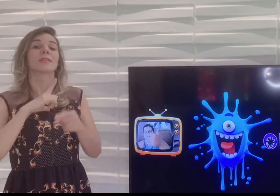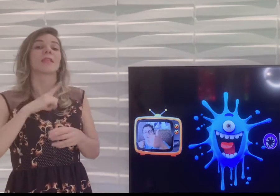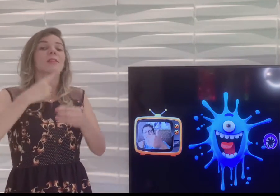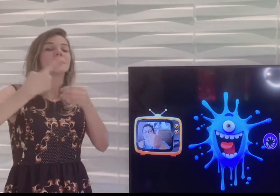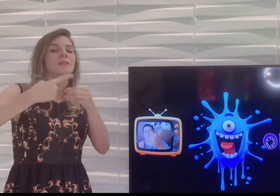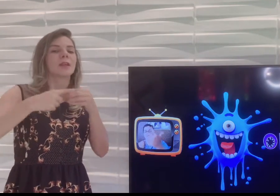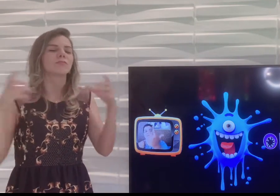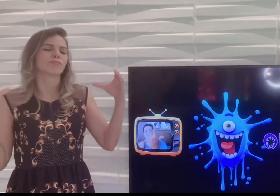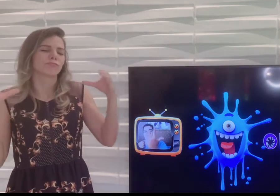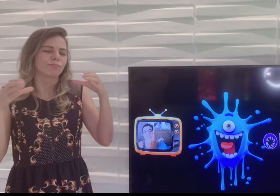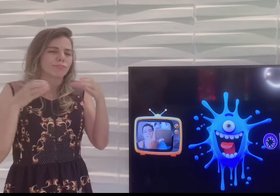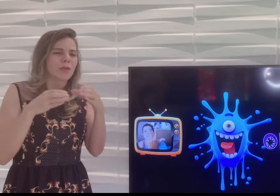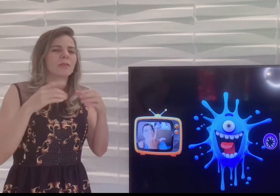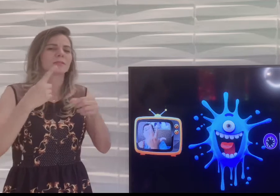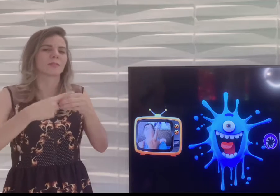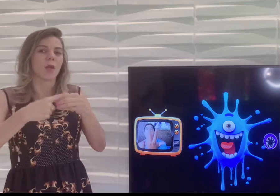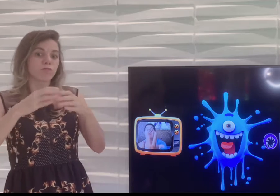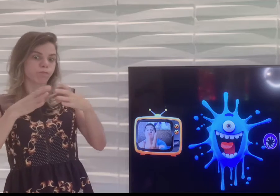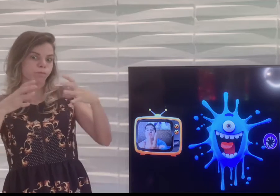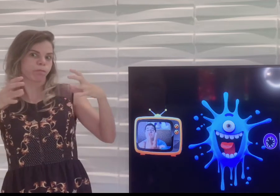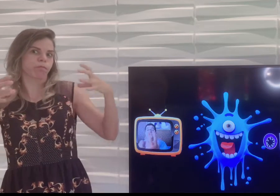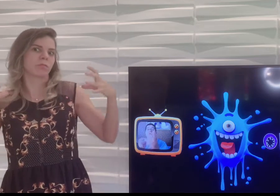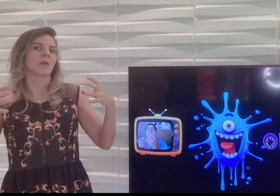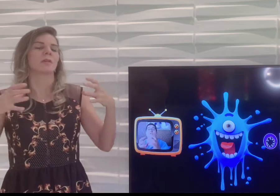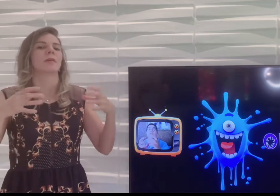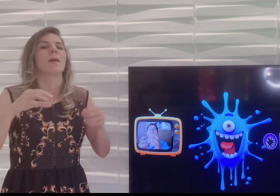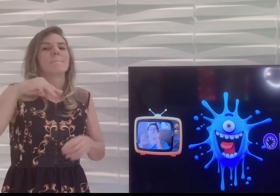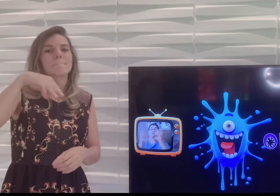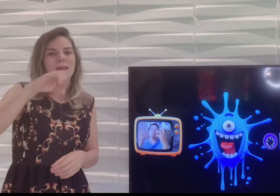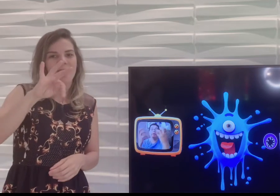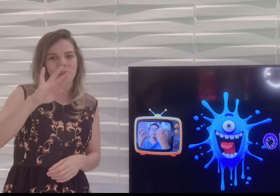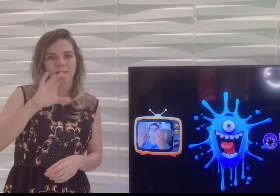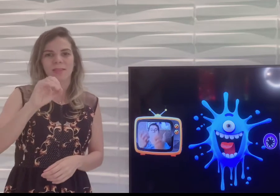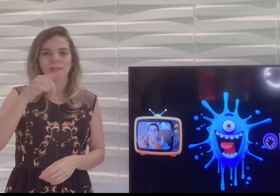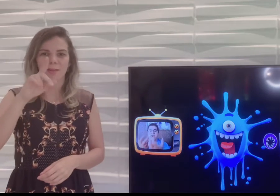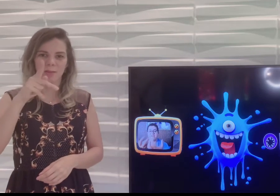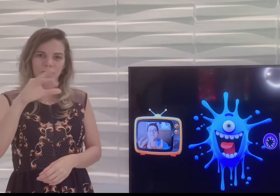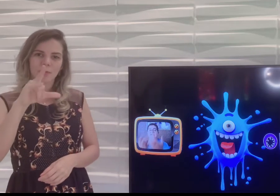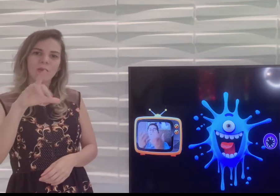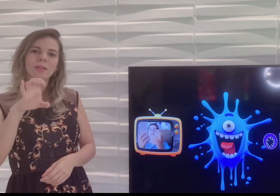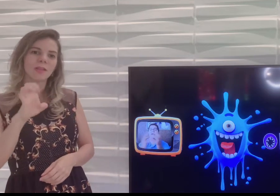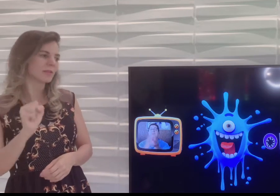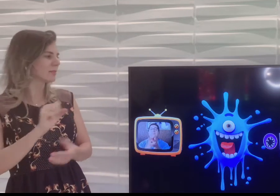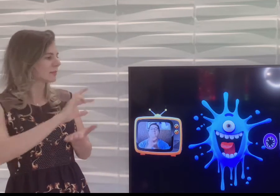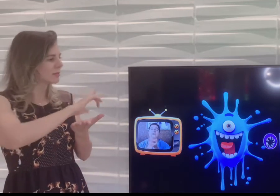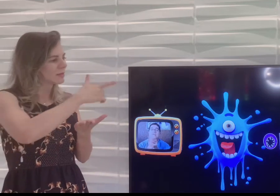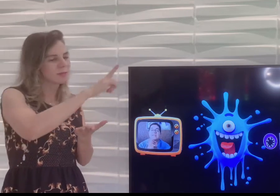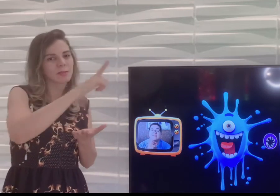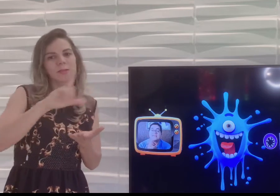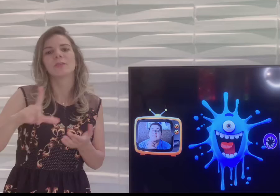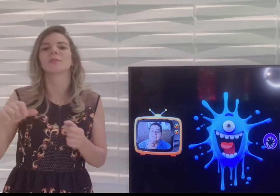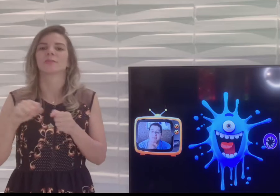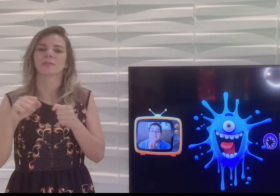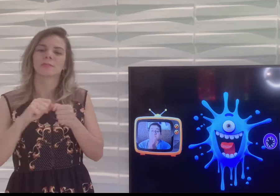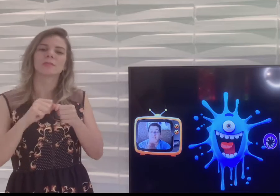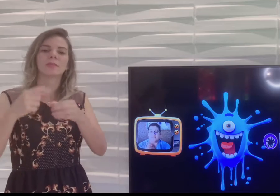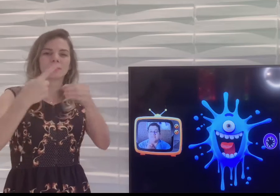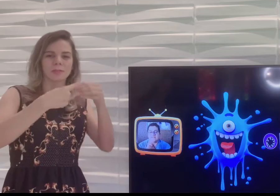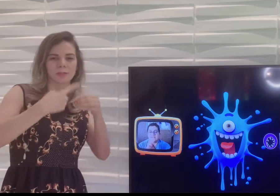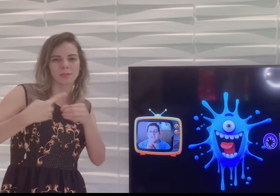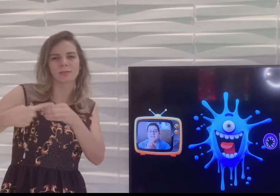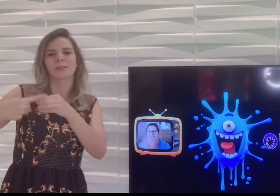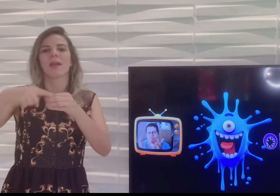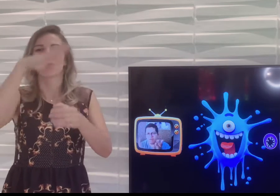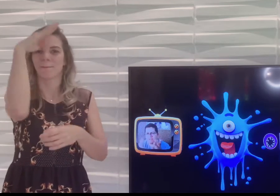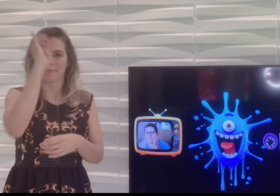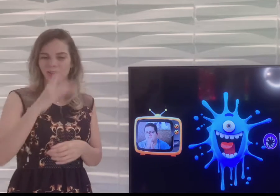pequenas, cidades grandes, metrópoles e megalópolis como formando a base da grande maioria das cidades